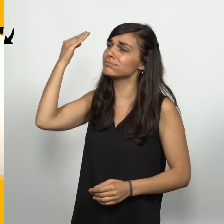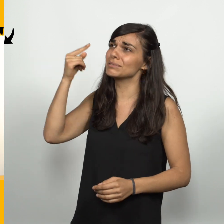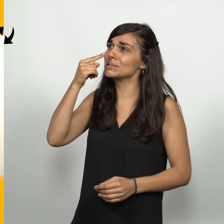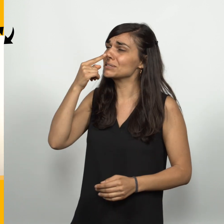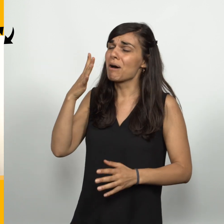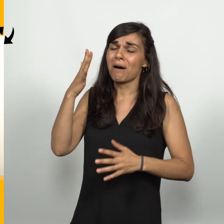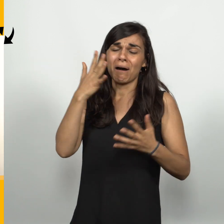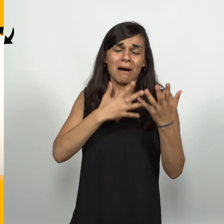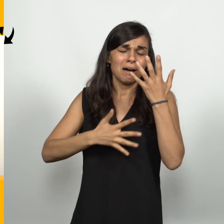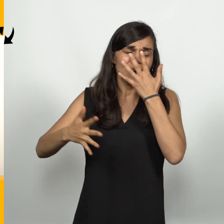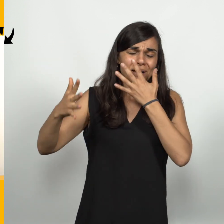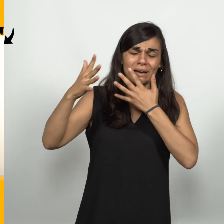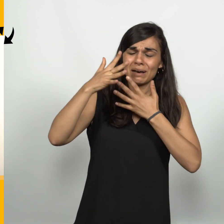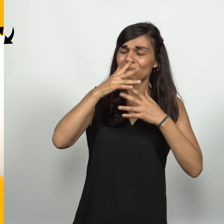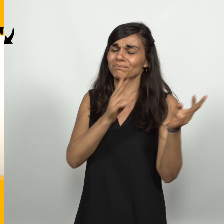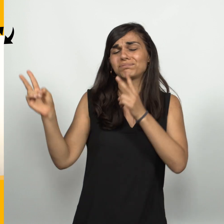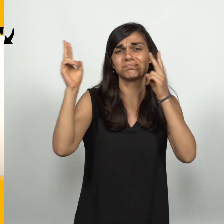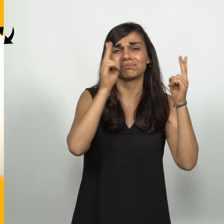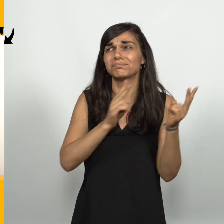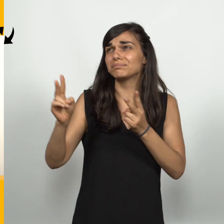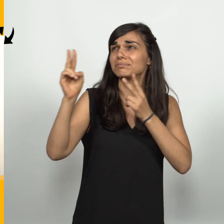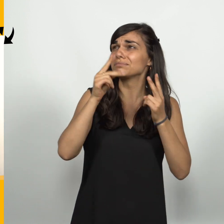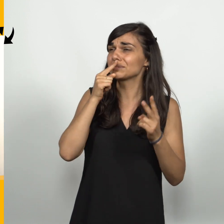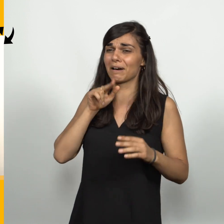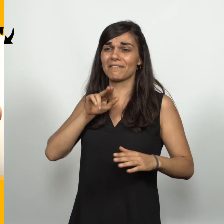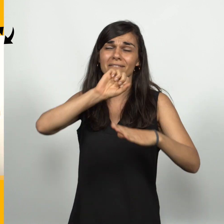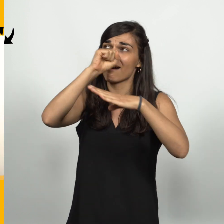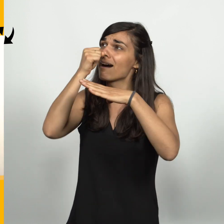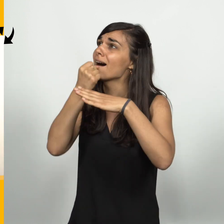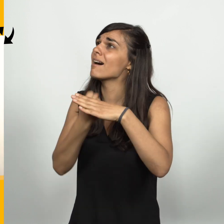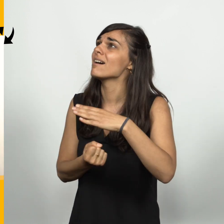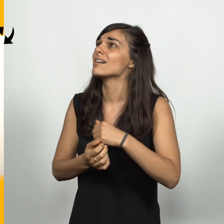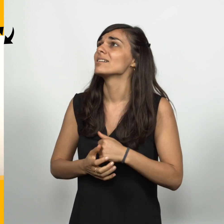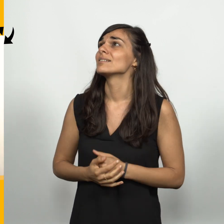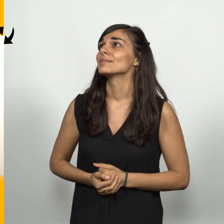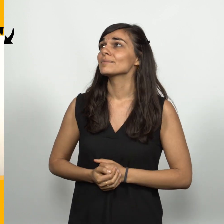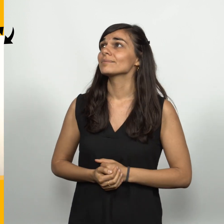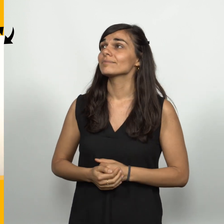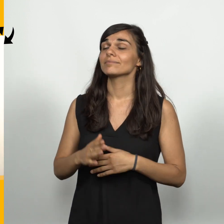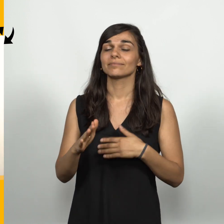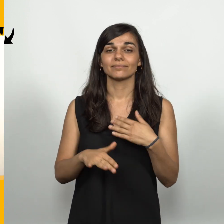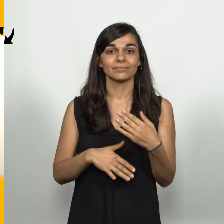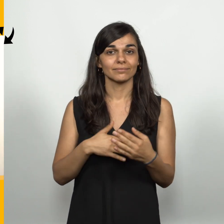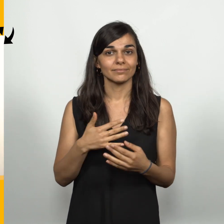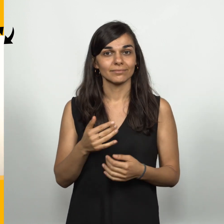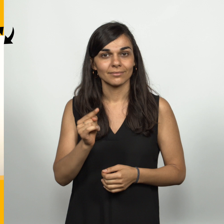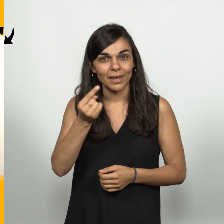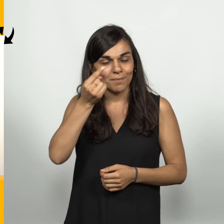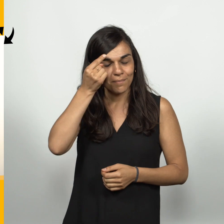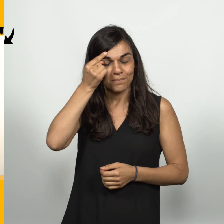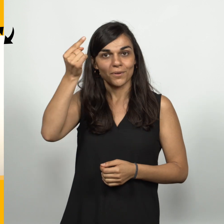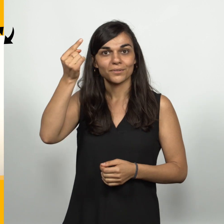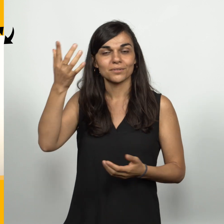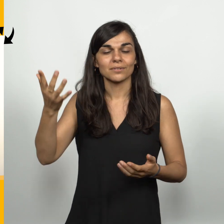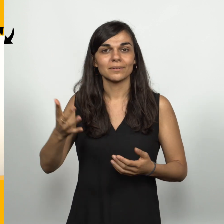l'impression d'être comme aspirée dans un tourbillon, d'être au cœur d'une violente tempête. J'ai l'impression que je vais sombrer. » Et puis un peu plus tard, une